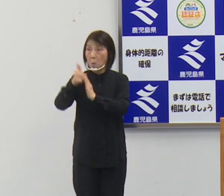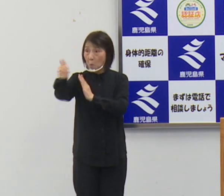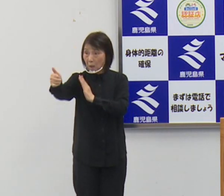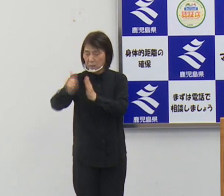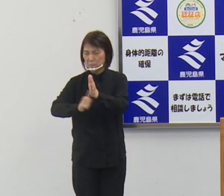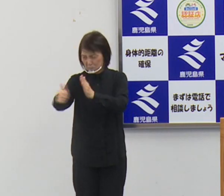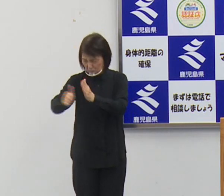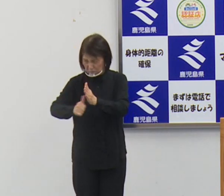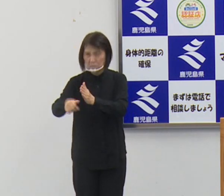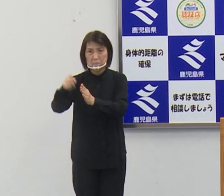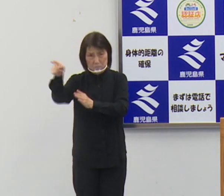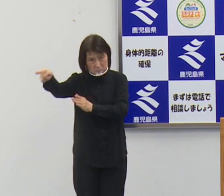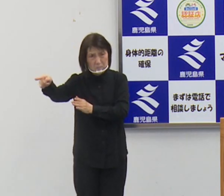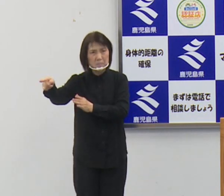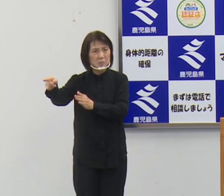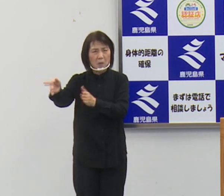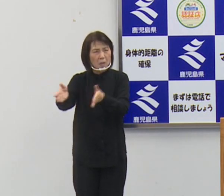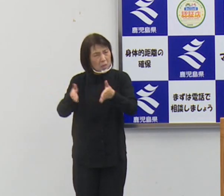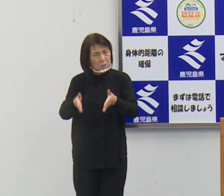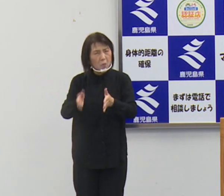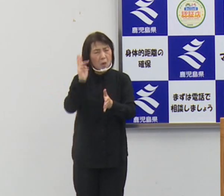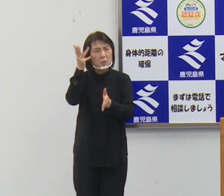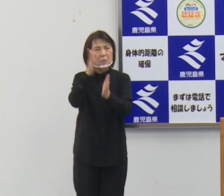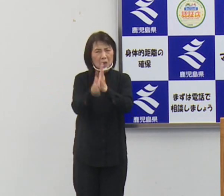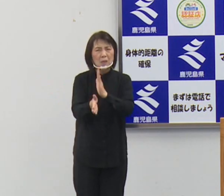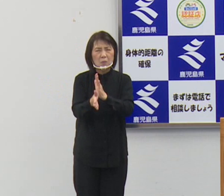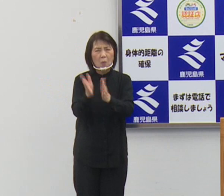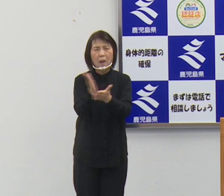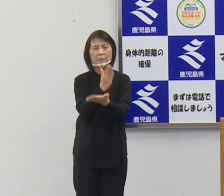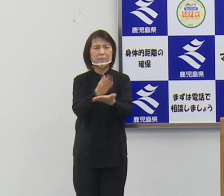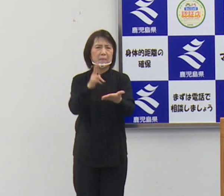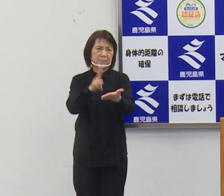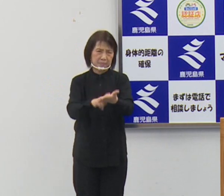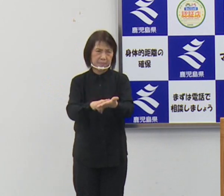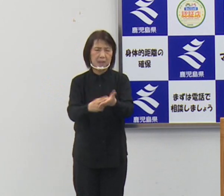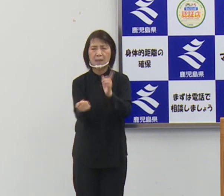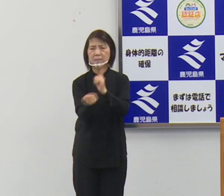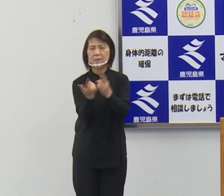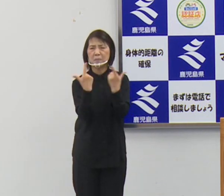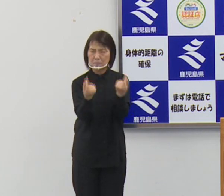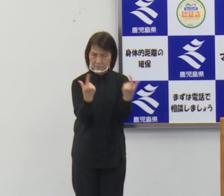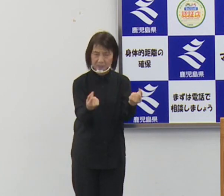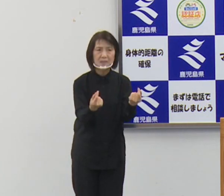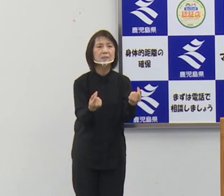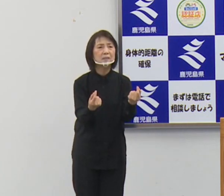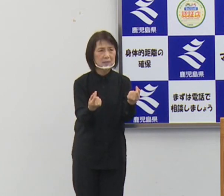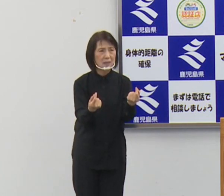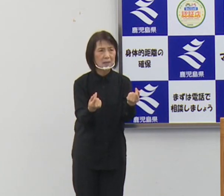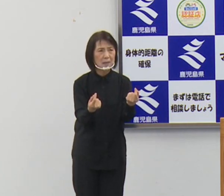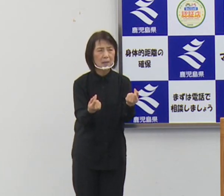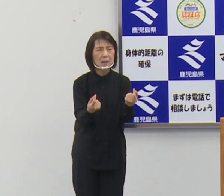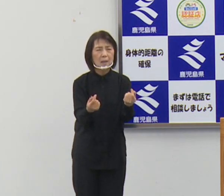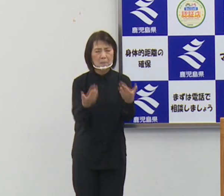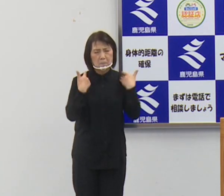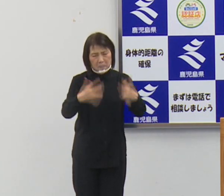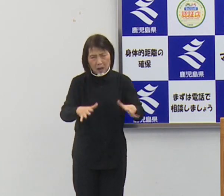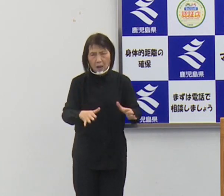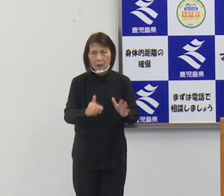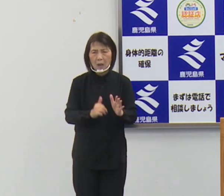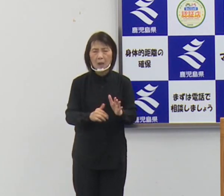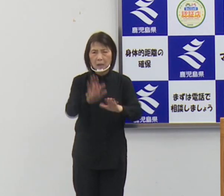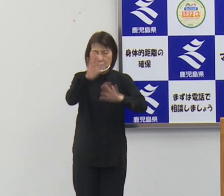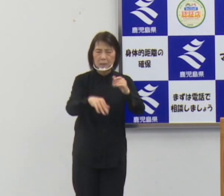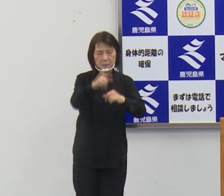これまでも県の判断として、対策をしっかり取りながらやるというようなことは感染状況を見なが